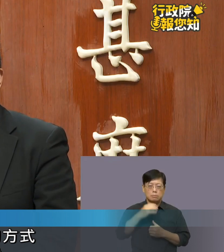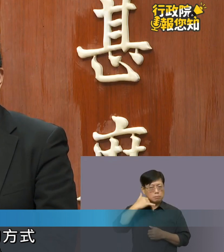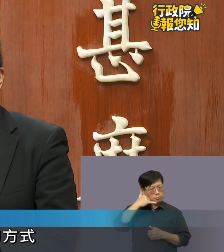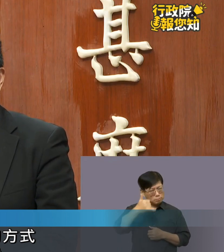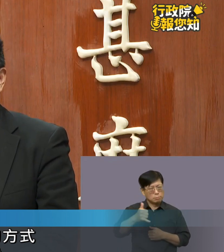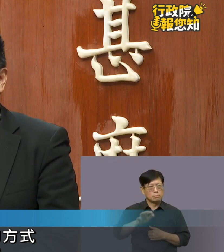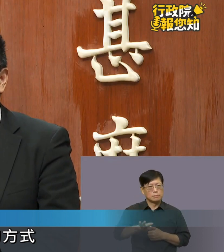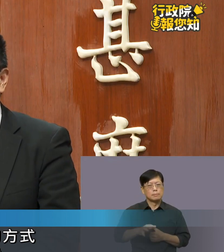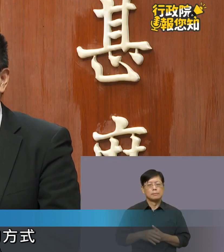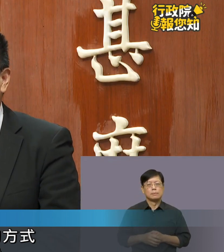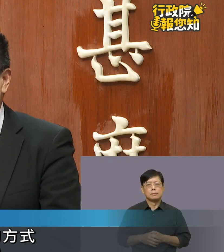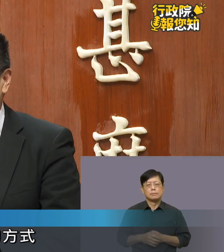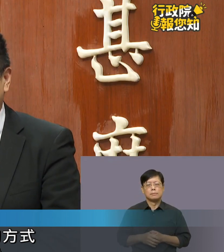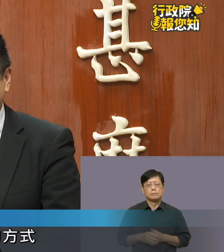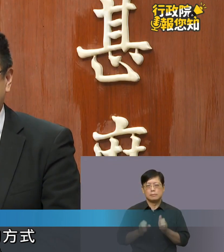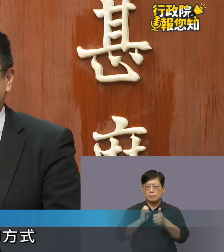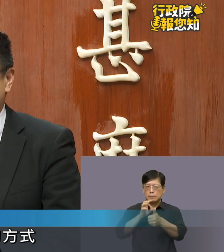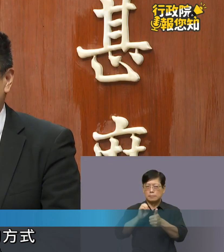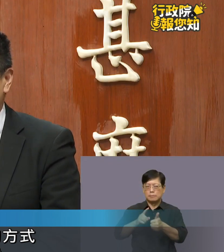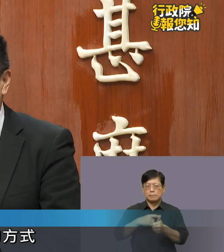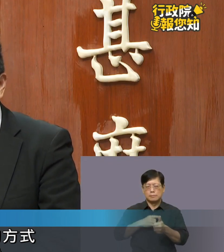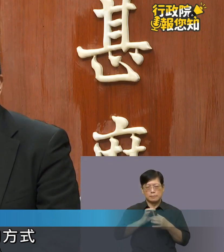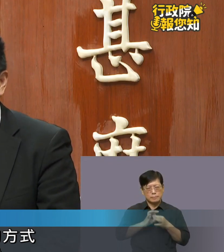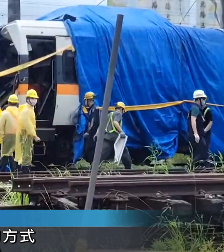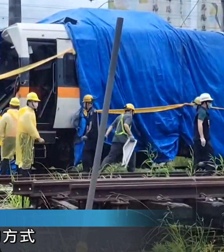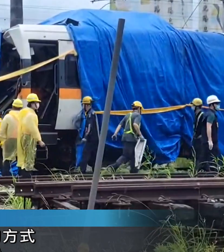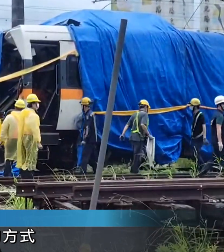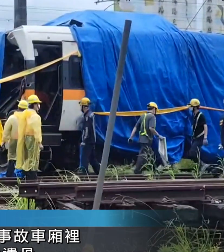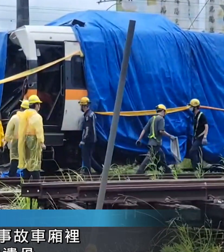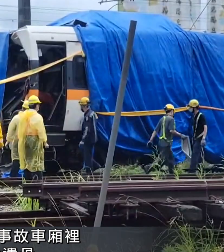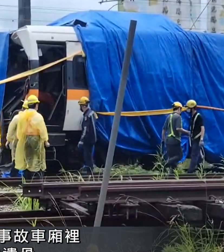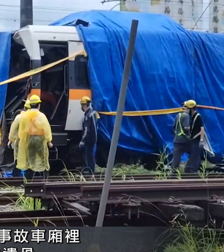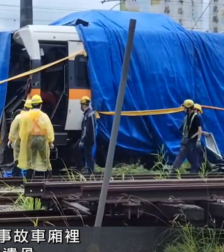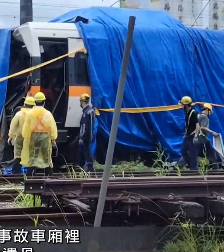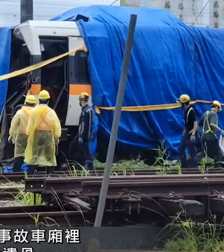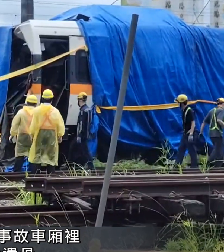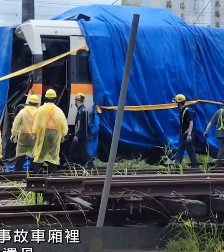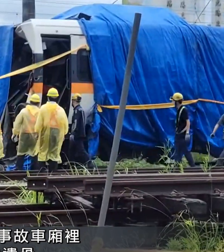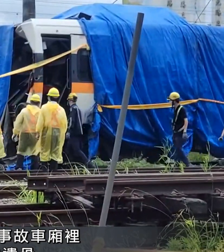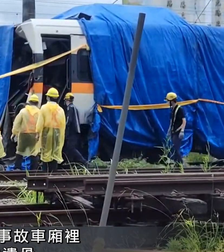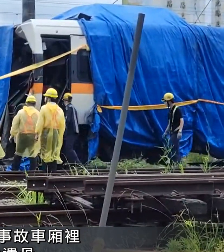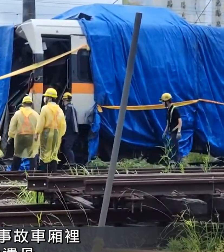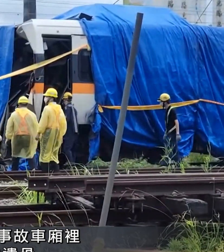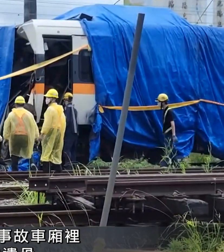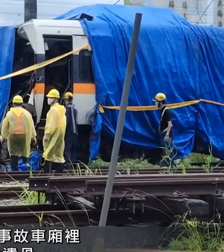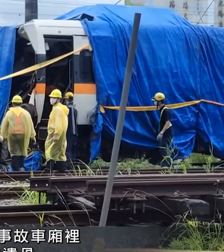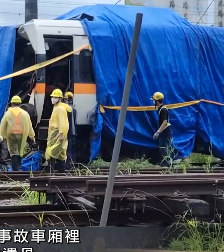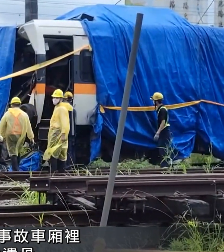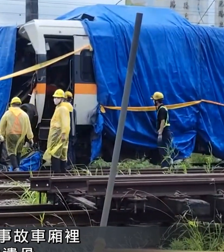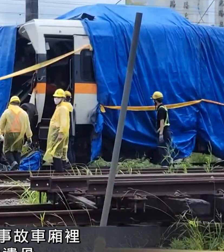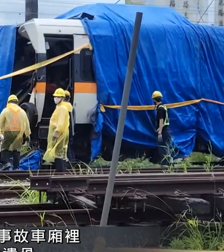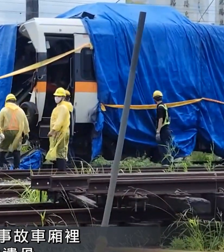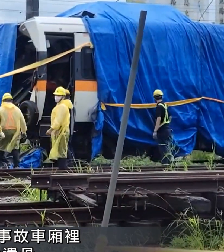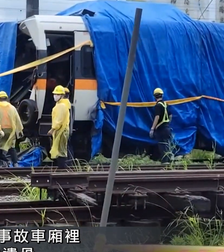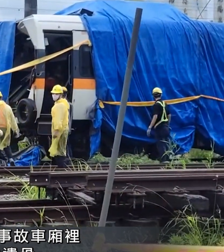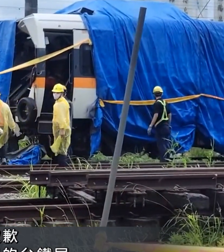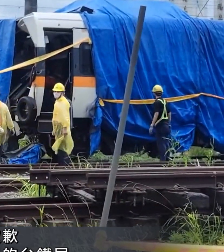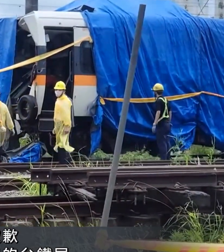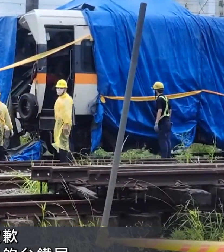式来表达关切跟歉意。 事发2年，泰鲁格号事故车厢里被发现仍有罹难者遗骨。对如何向家